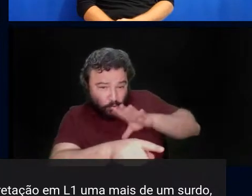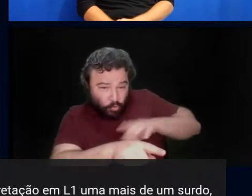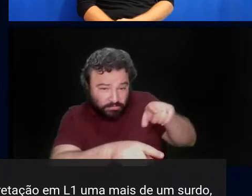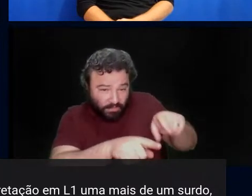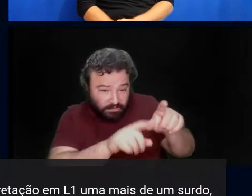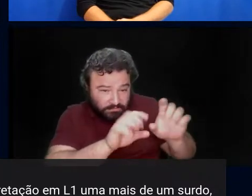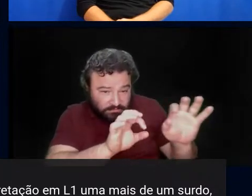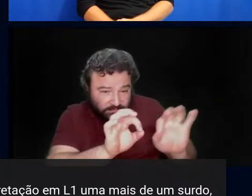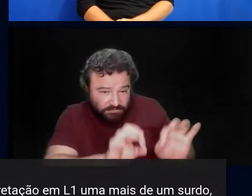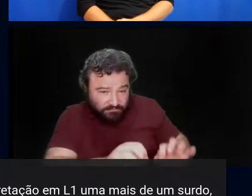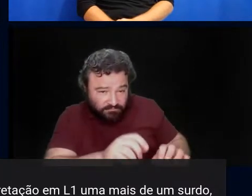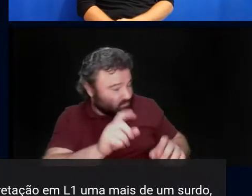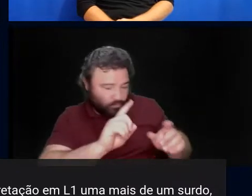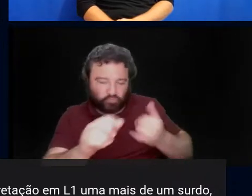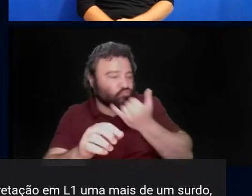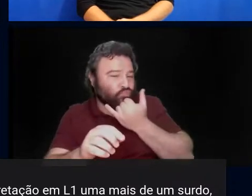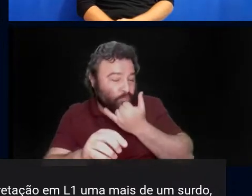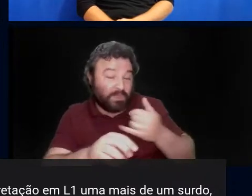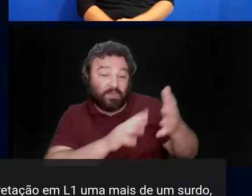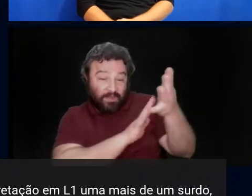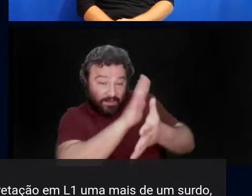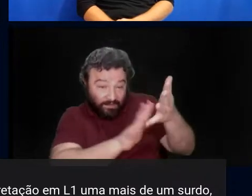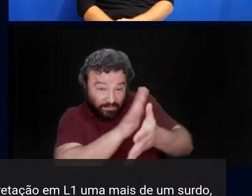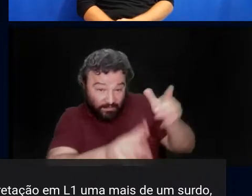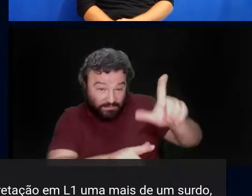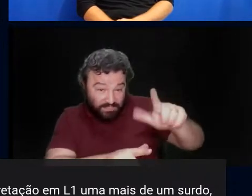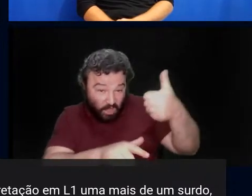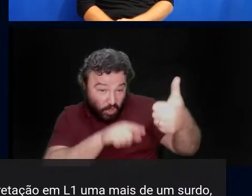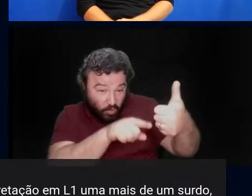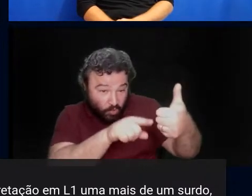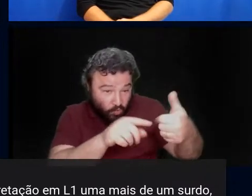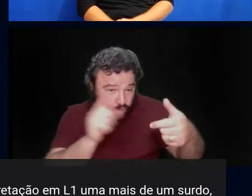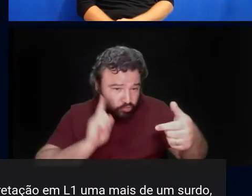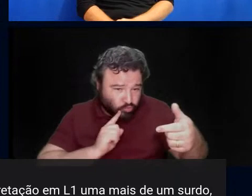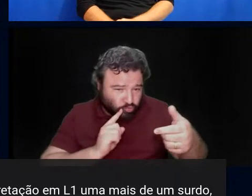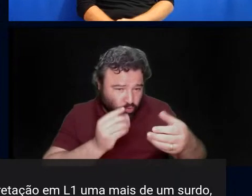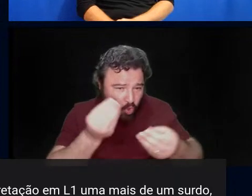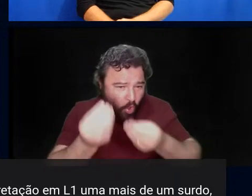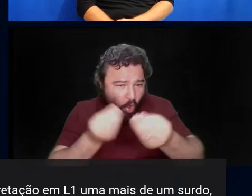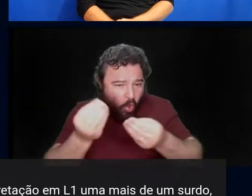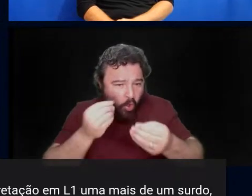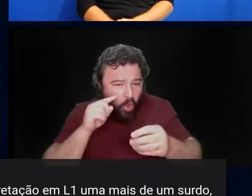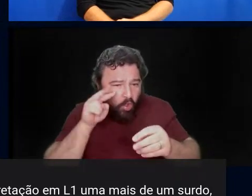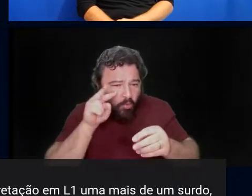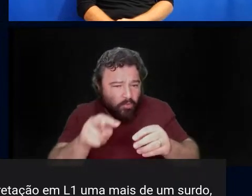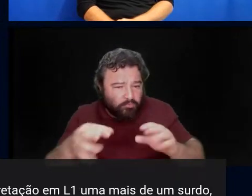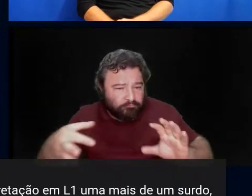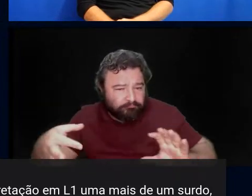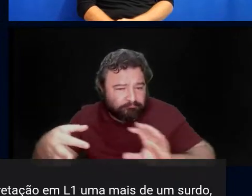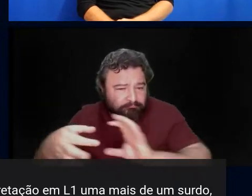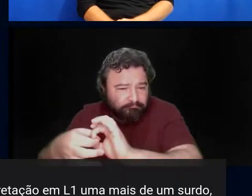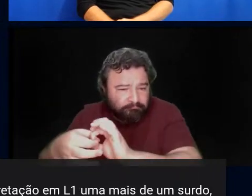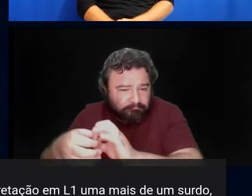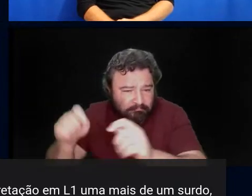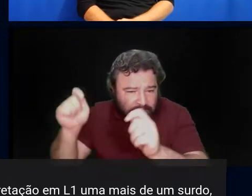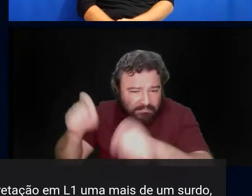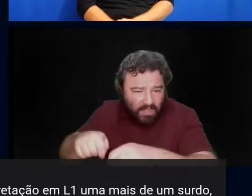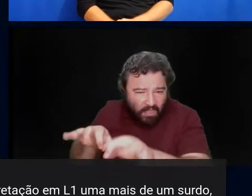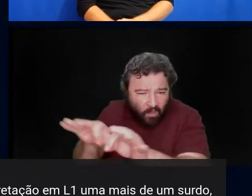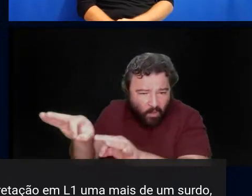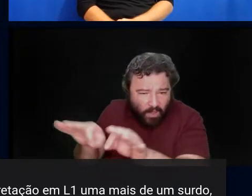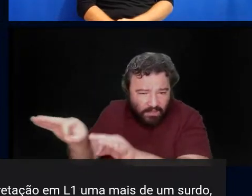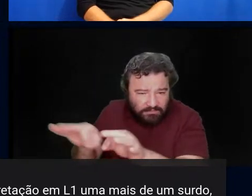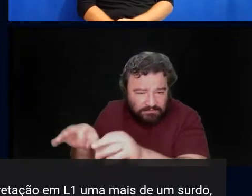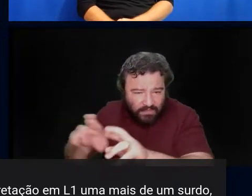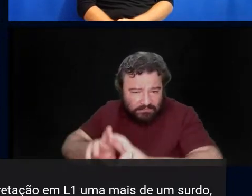no processo de interpretação, não, desculpe, quando a interpretação, né, da primeira língua